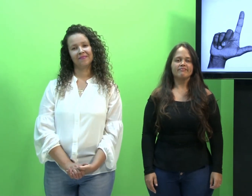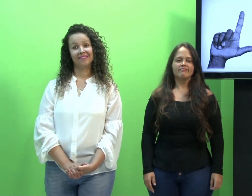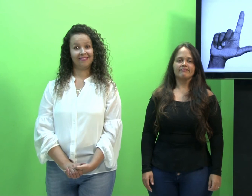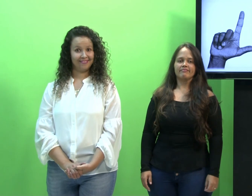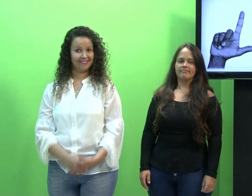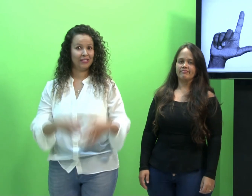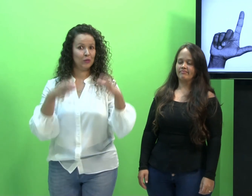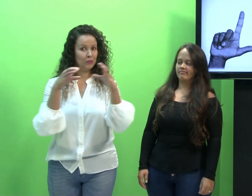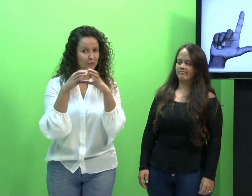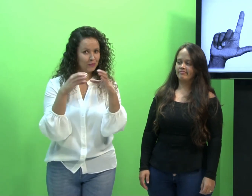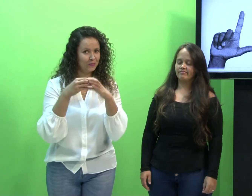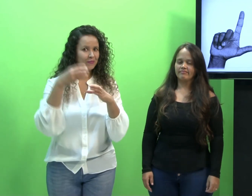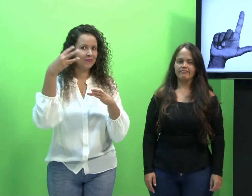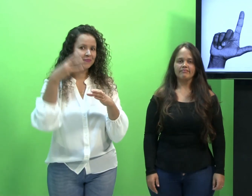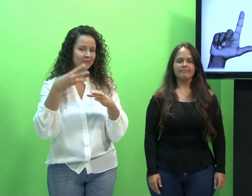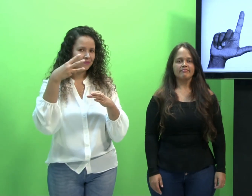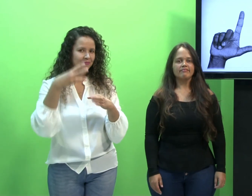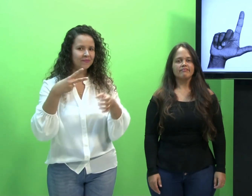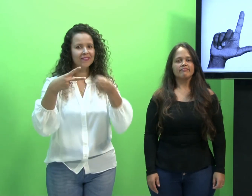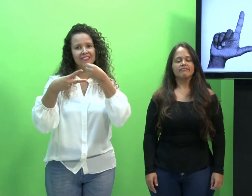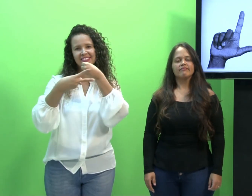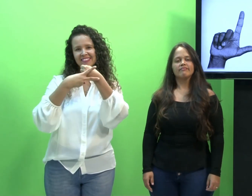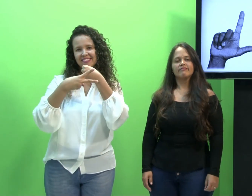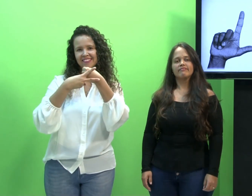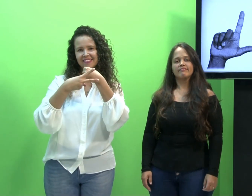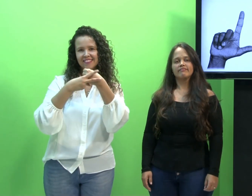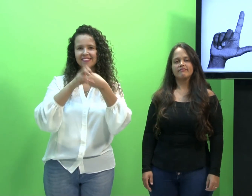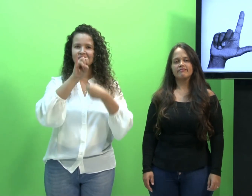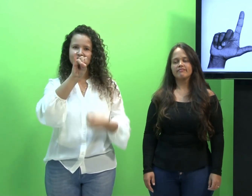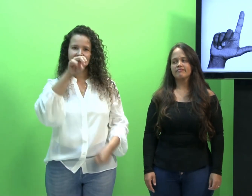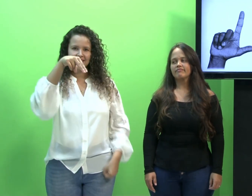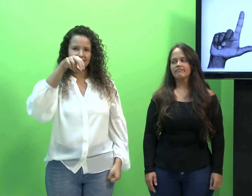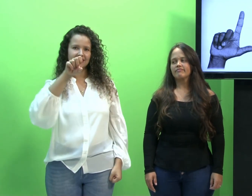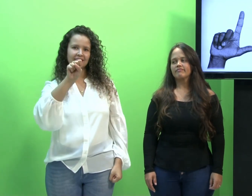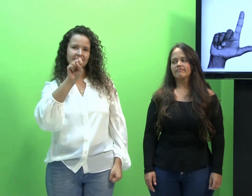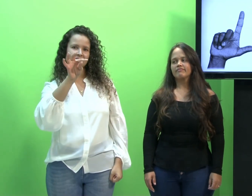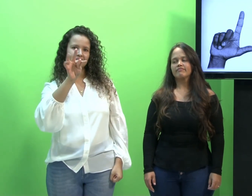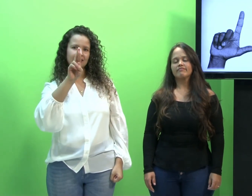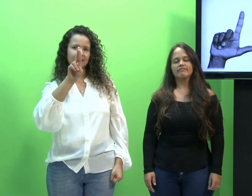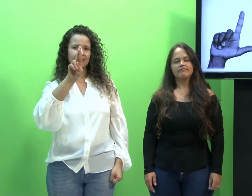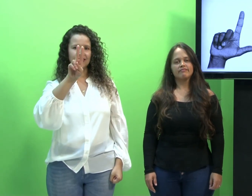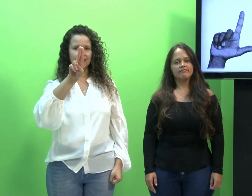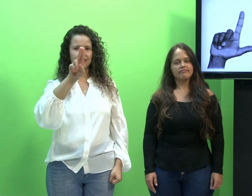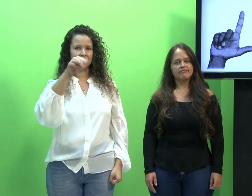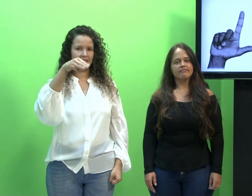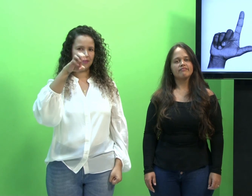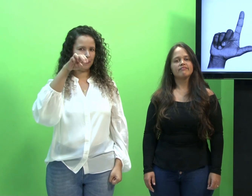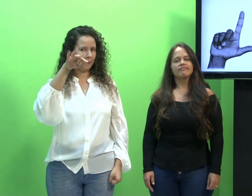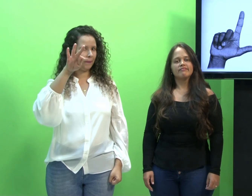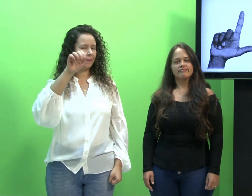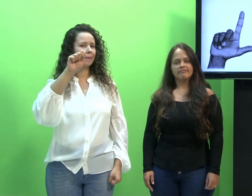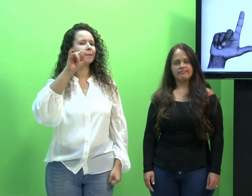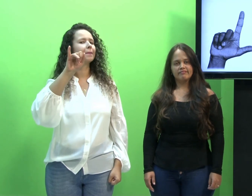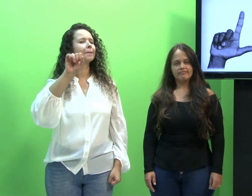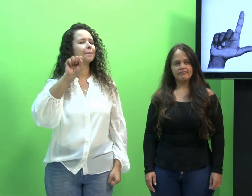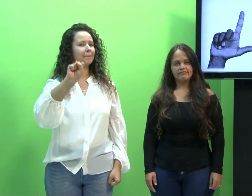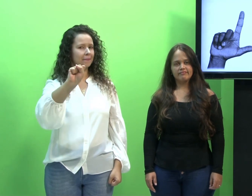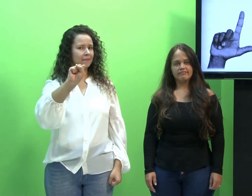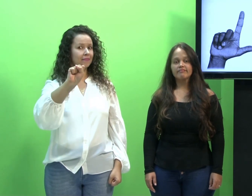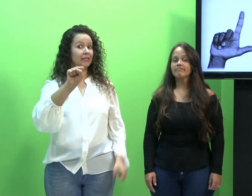O terceiro grupo é dos verbos instrumentais. Também é um grupo especial